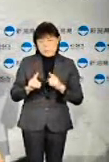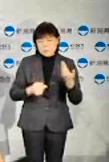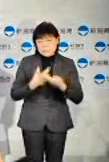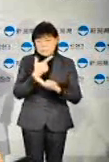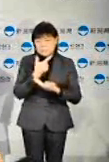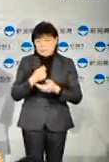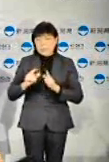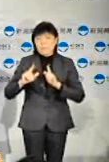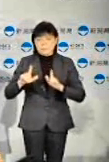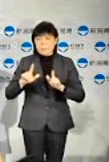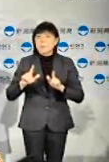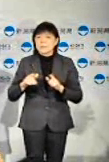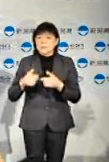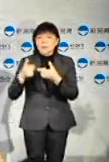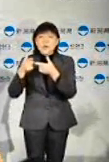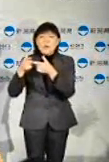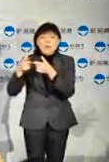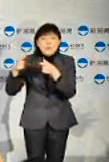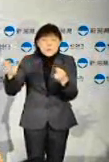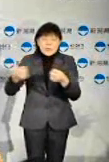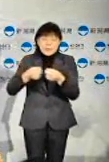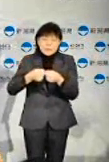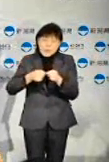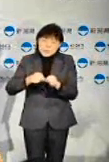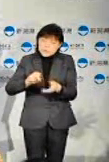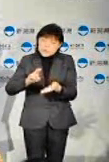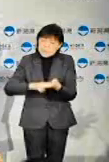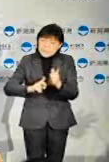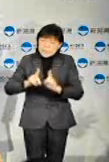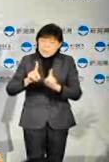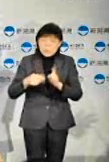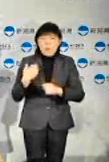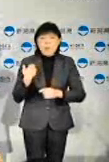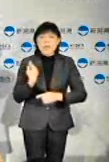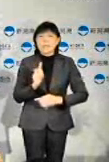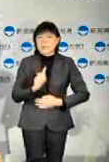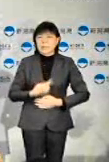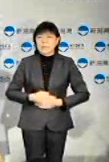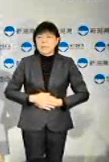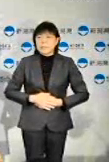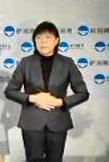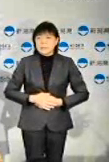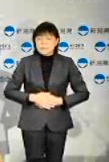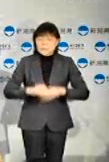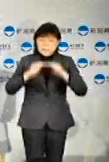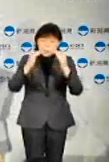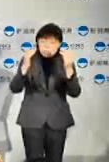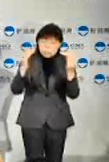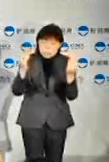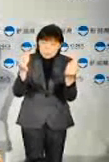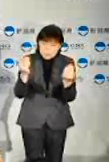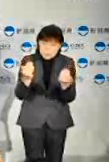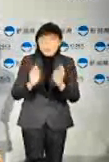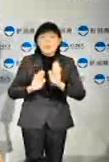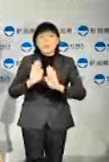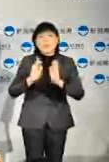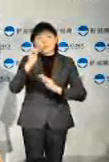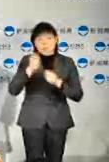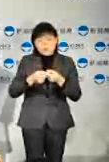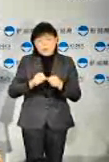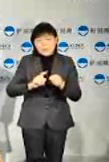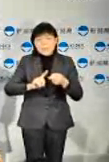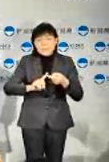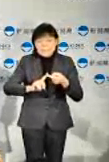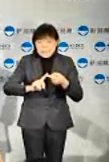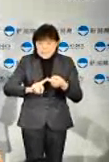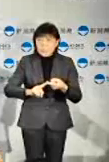と国がどこまで詳しく詳細に決められたのか私も承知しておりませんが、多分まだ大枠だけであって、具体的なその適用の